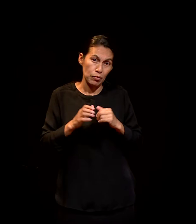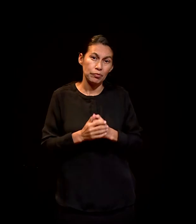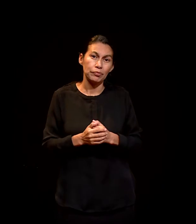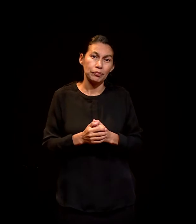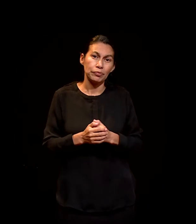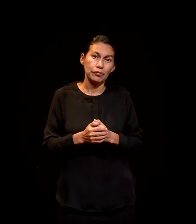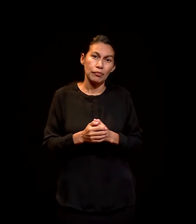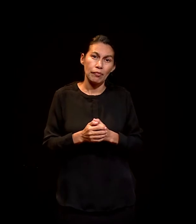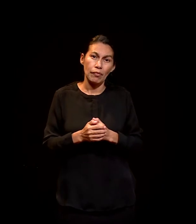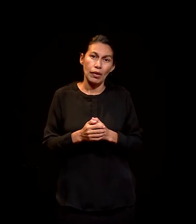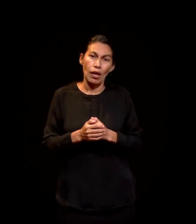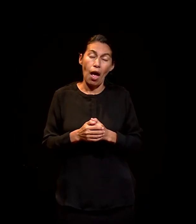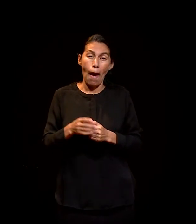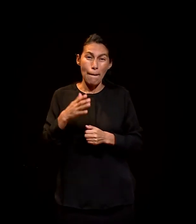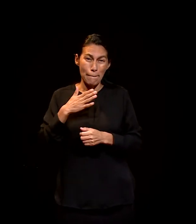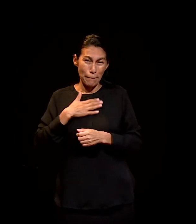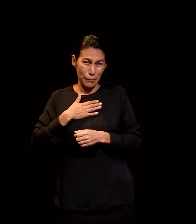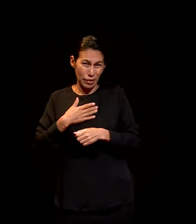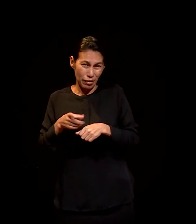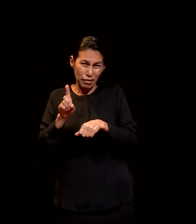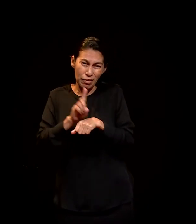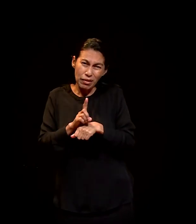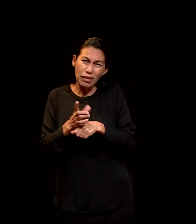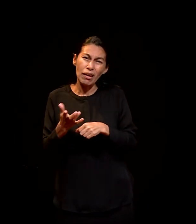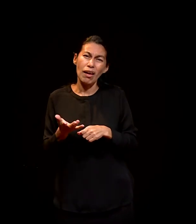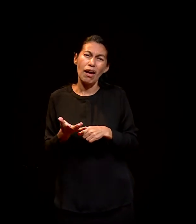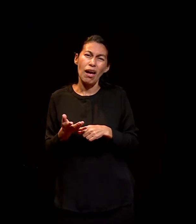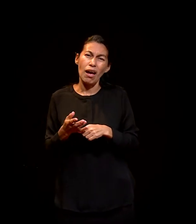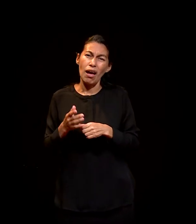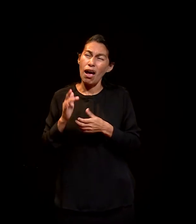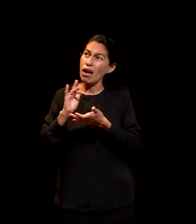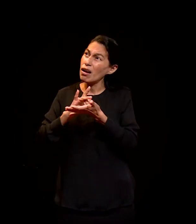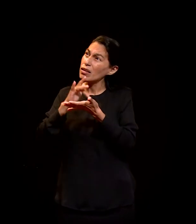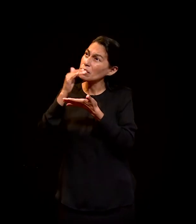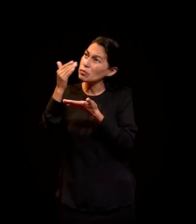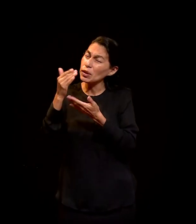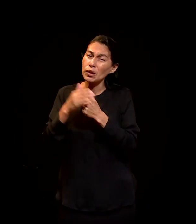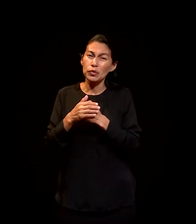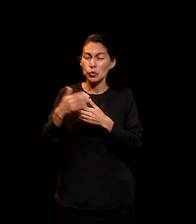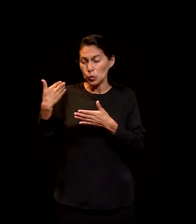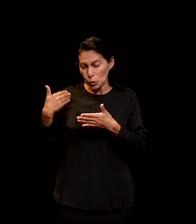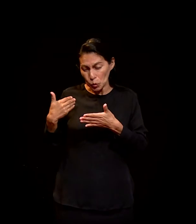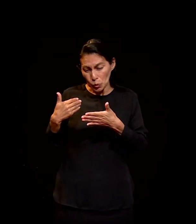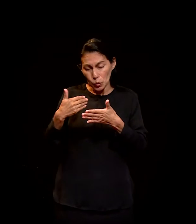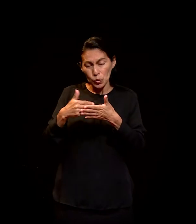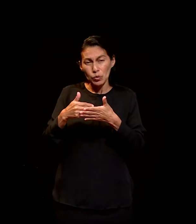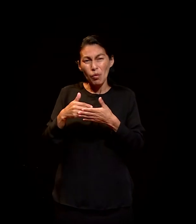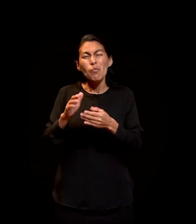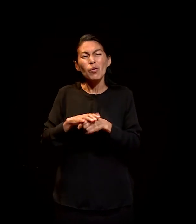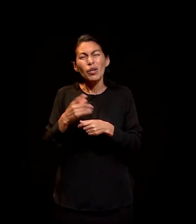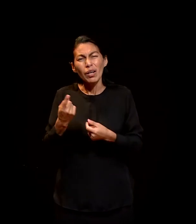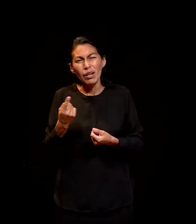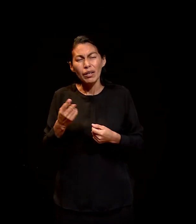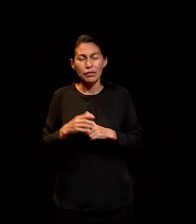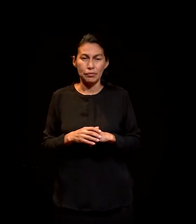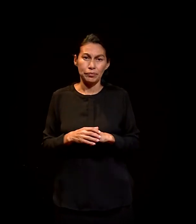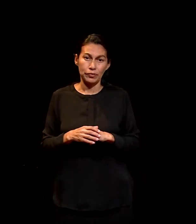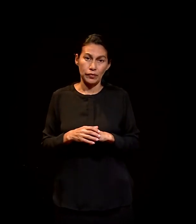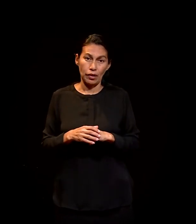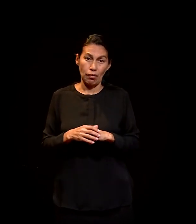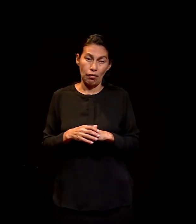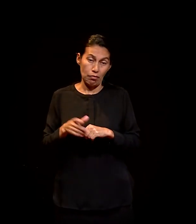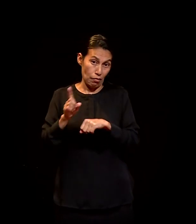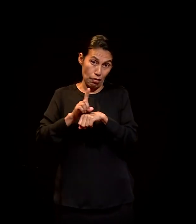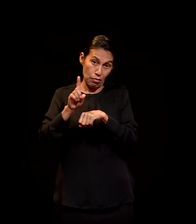contarle cómo ha sido a nuestros nuestros agradecimientos que porque estamos agradecidos con él en ese día